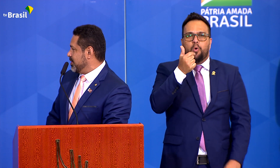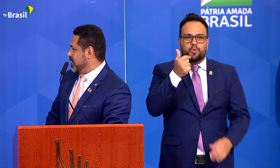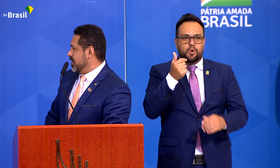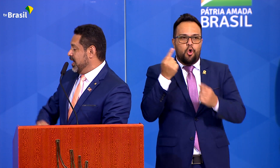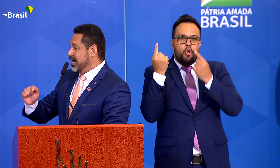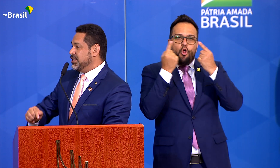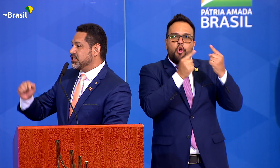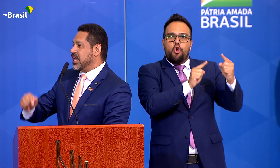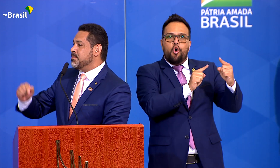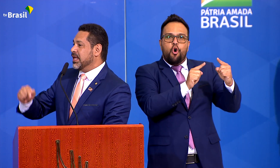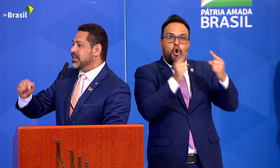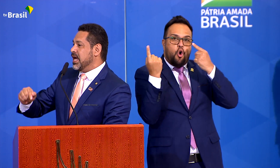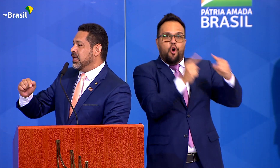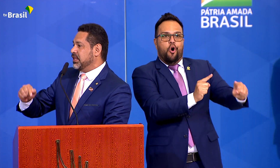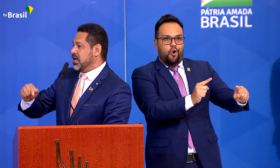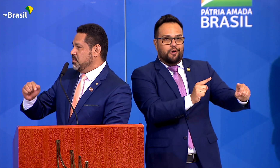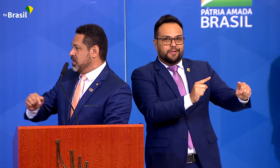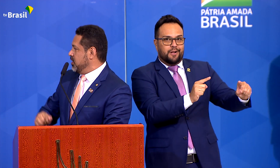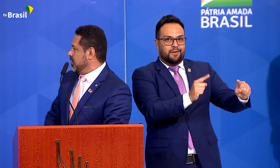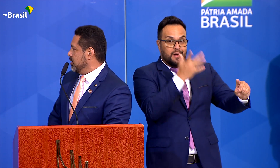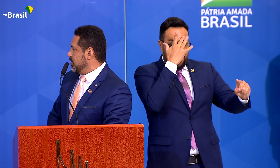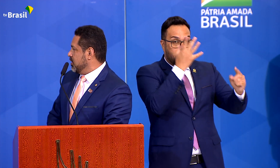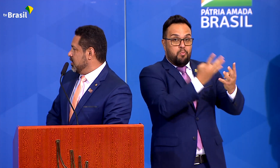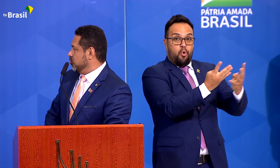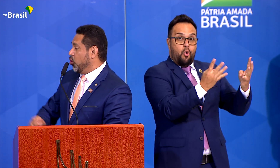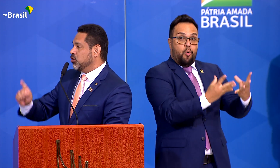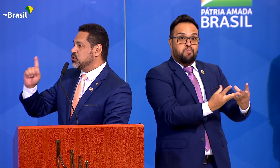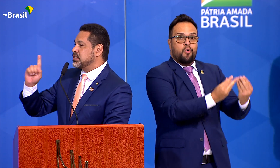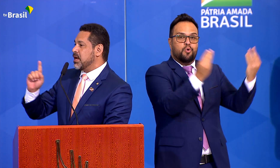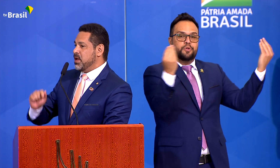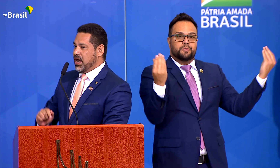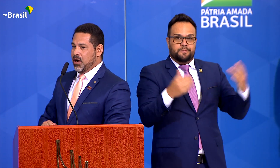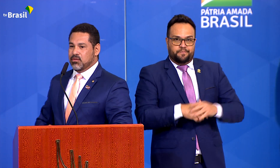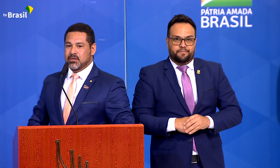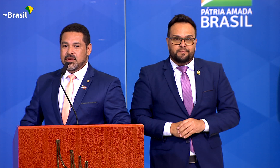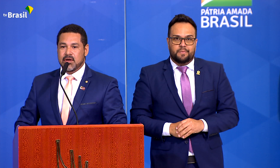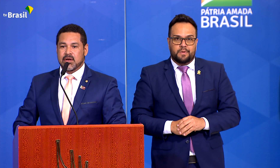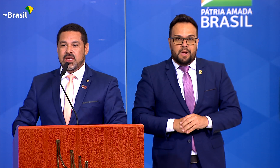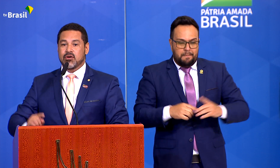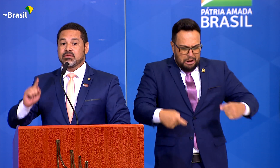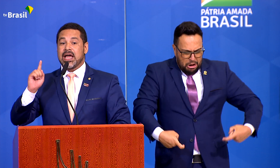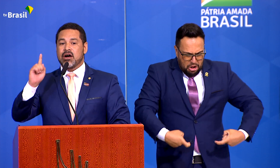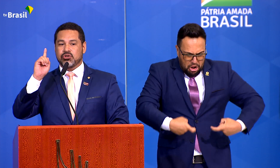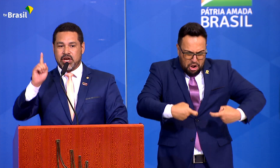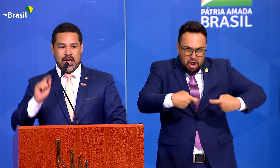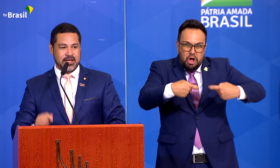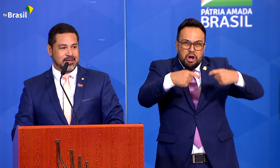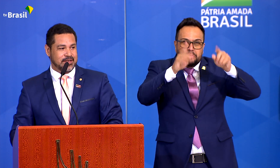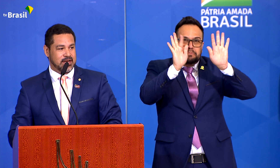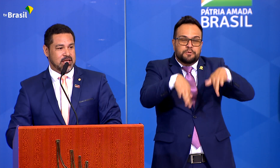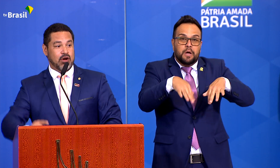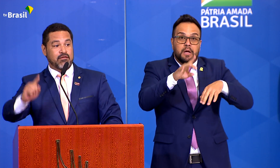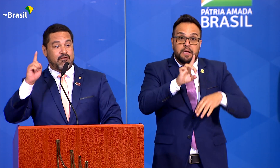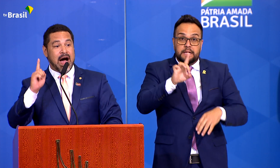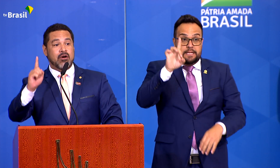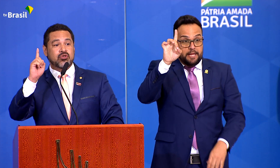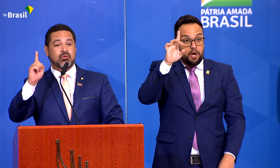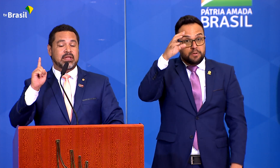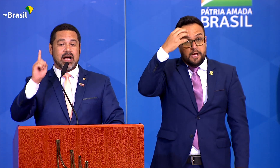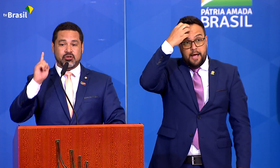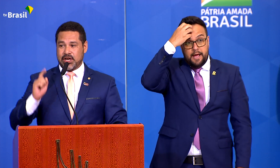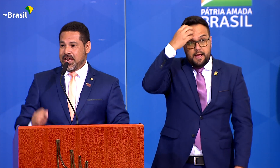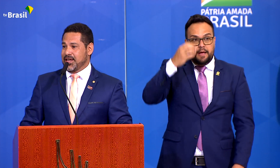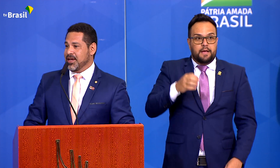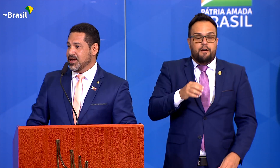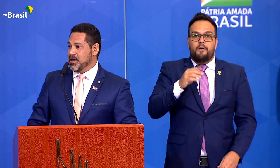muitos antes que a batalha termine todos saberão que um Deus rei que um